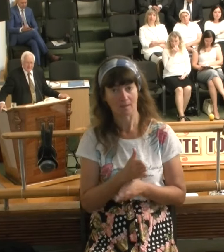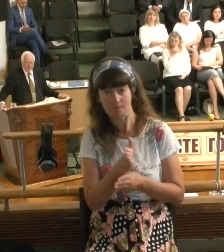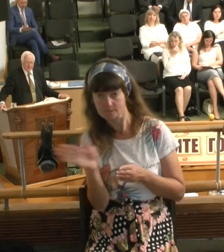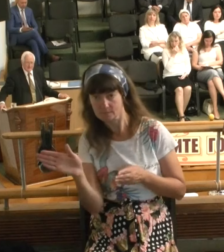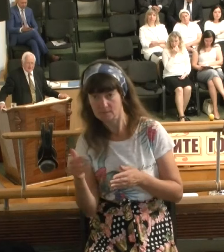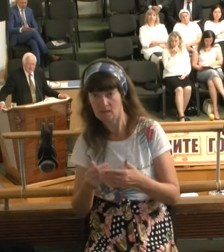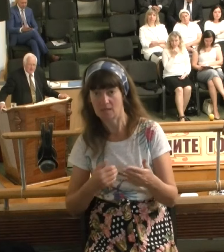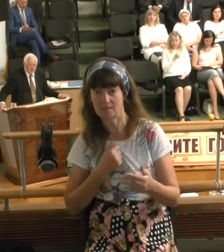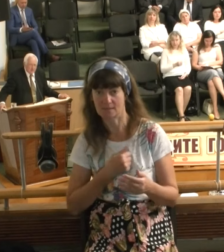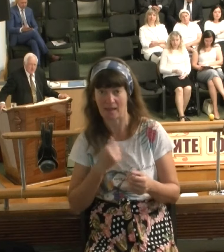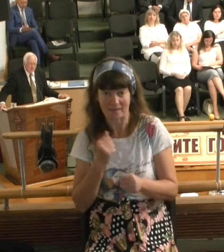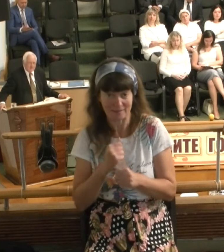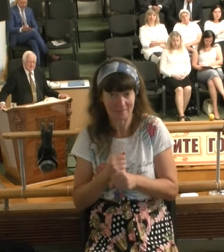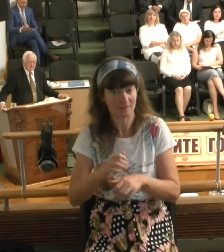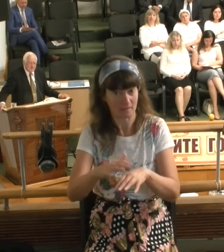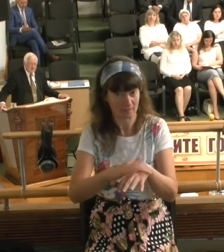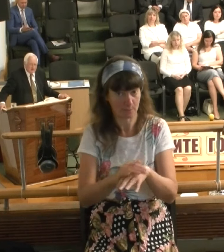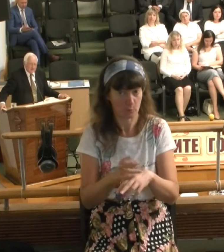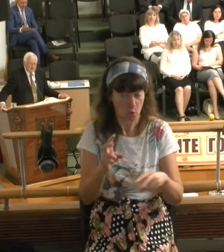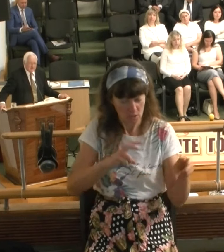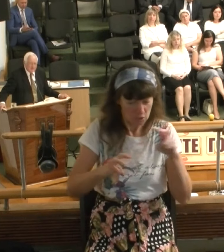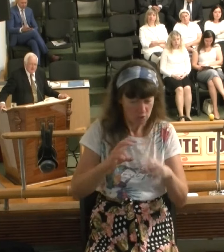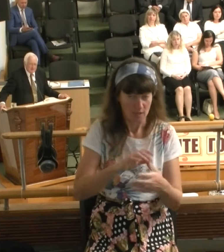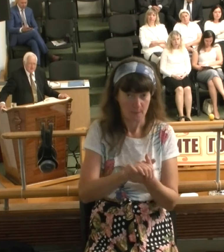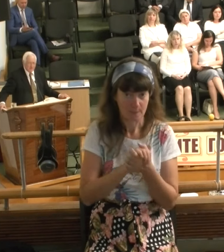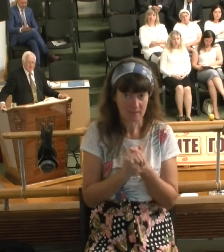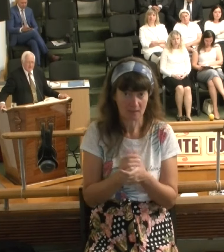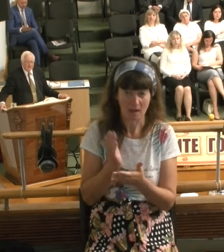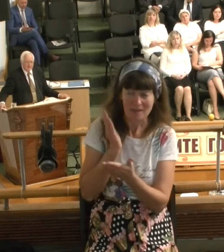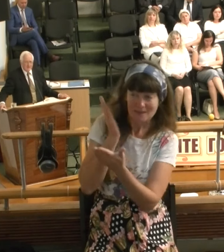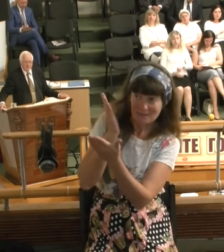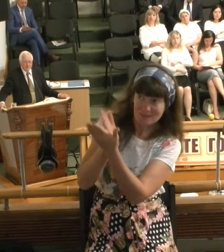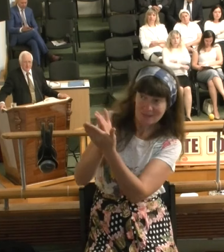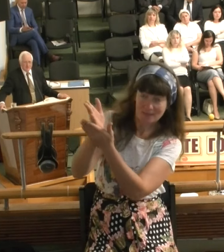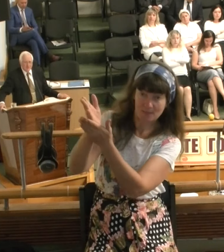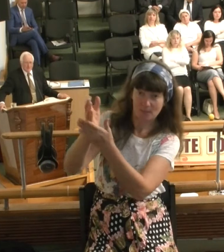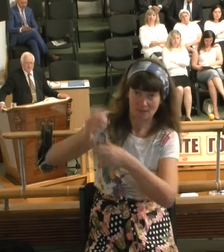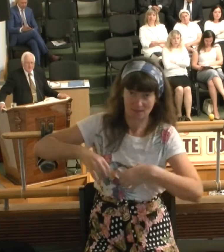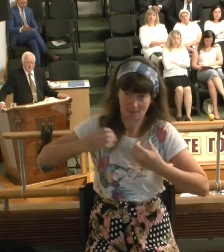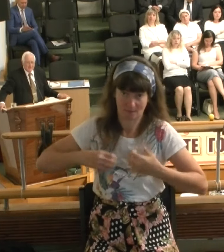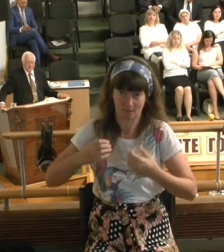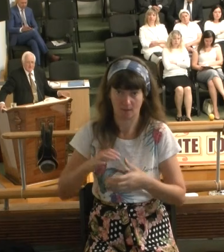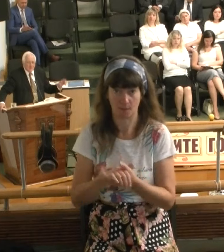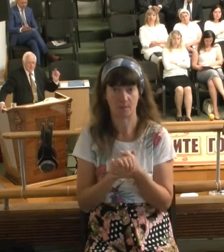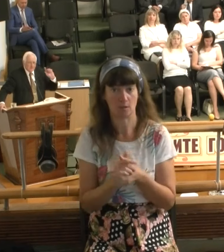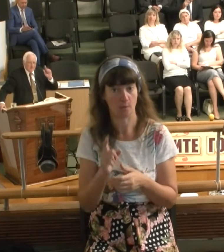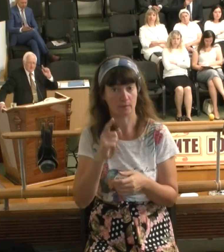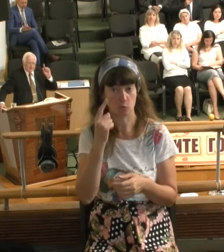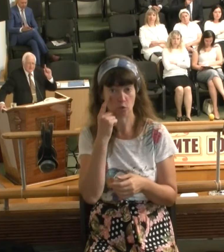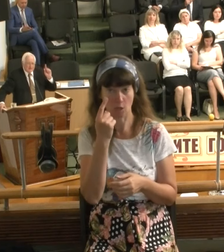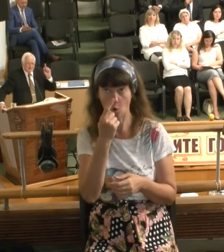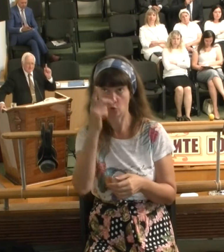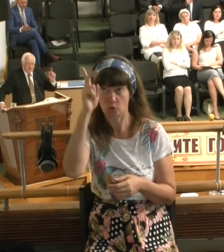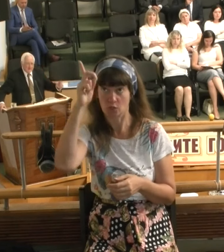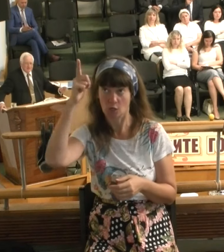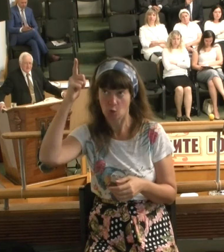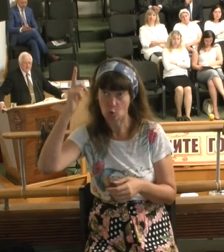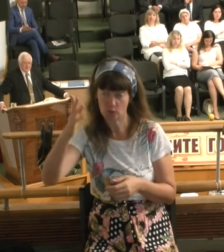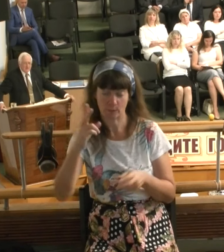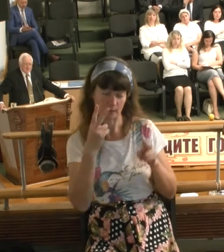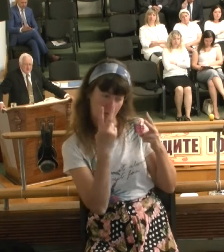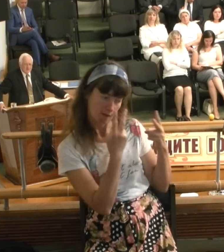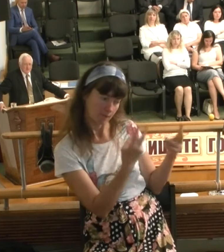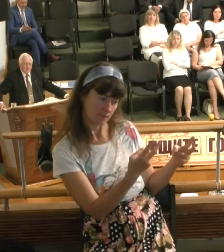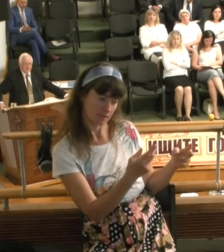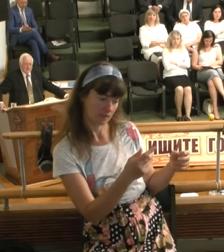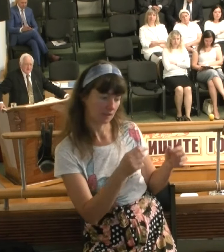Уклоняйся от зла и делай добро, ищи мира, стремись к нему, потому что очи Господа обращены к праведным,